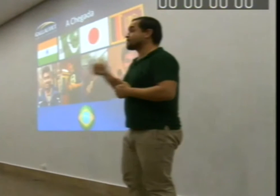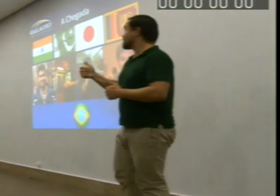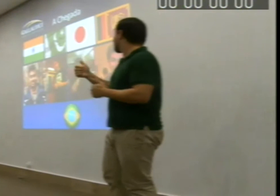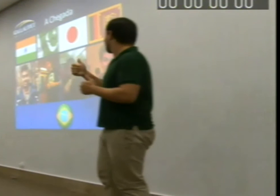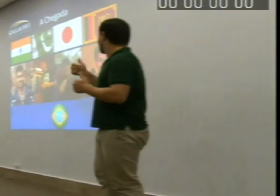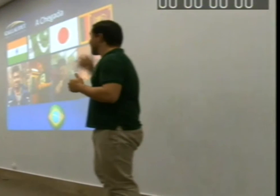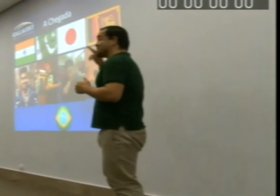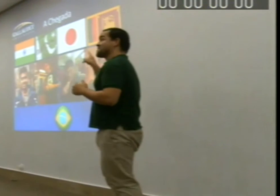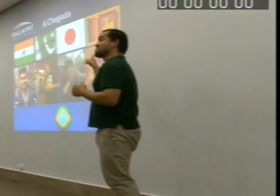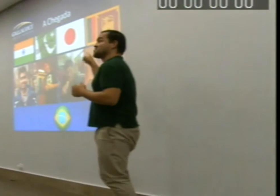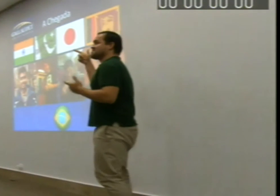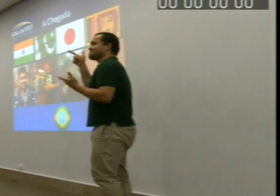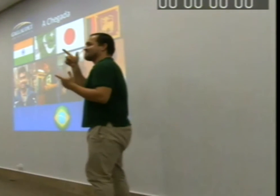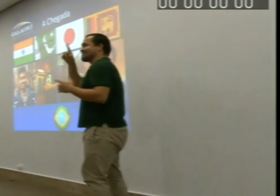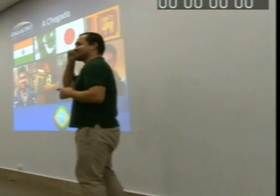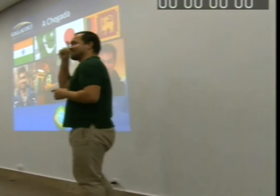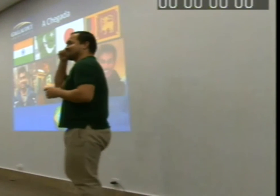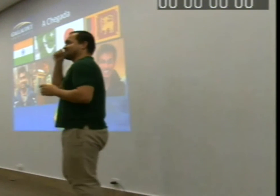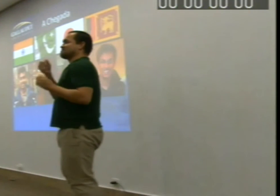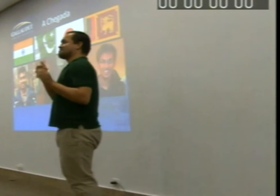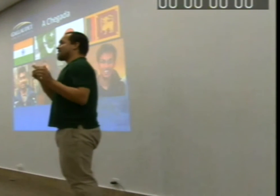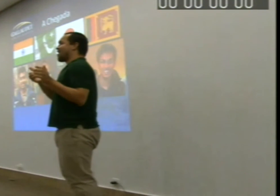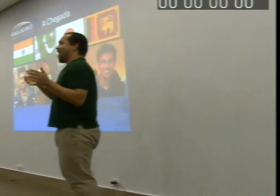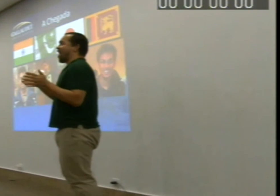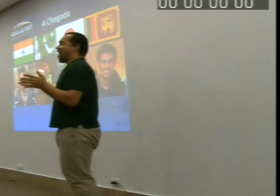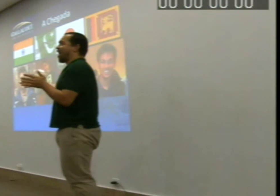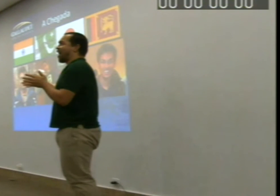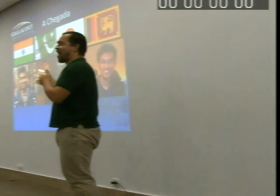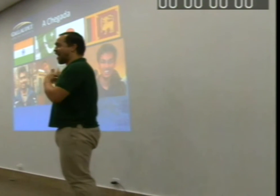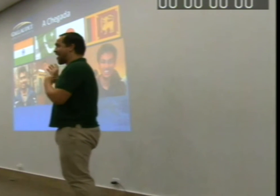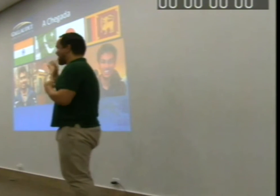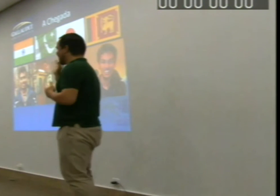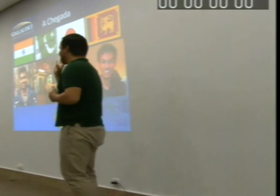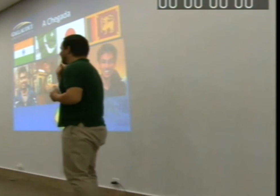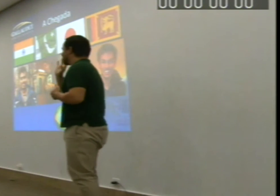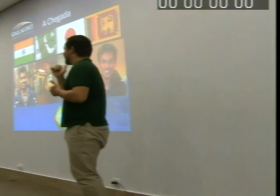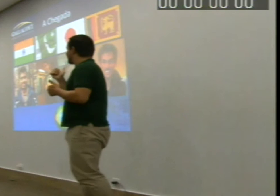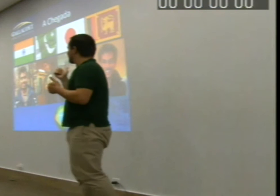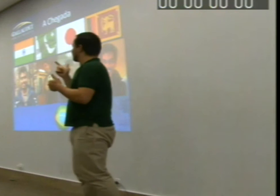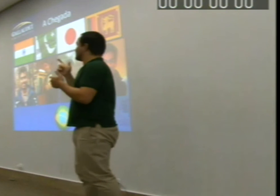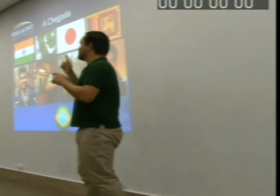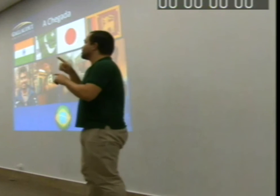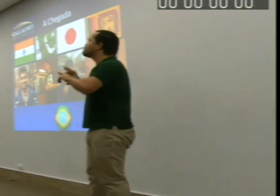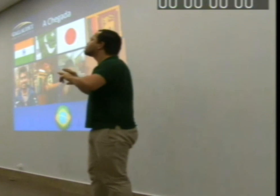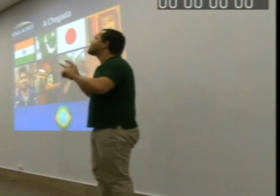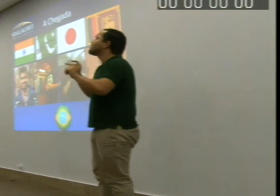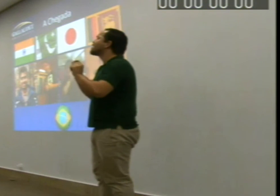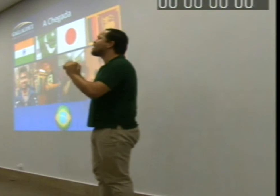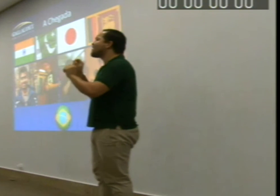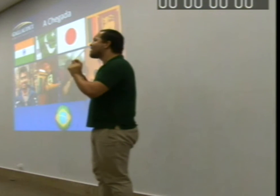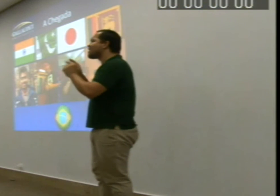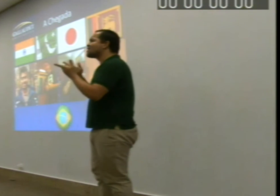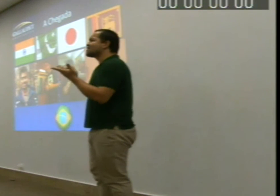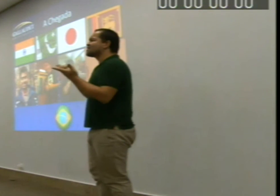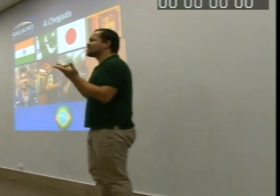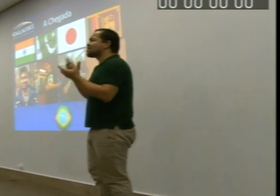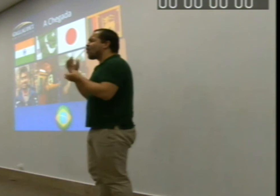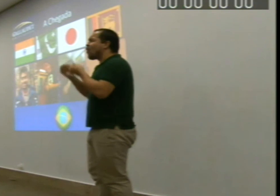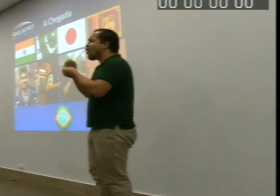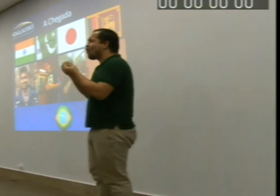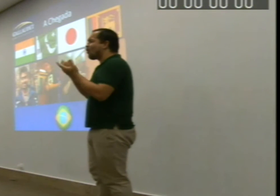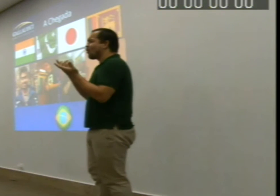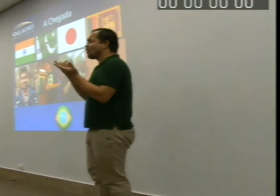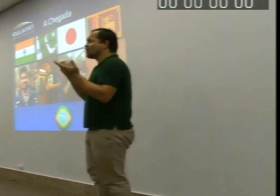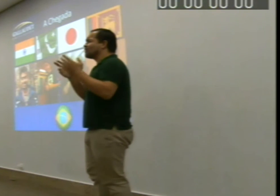obrigada bom vocês viram a galal como que acontece as coisas como que acontecem as coisas lá dentro